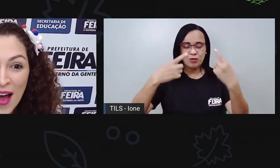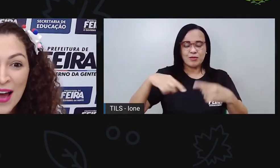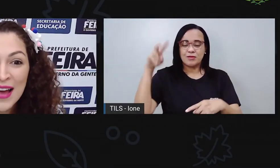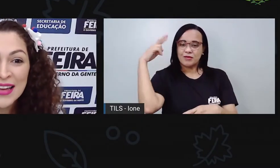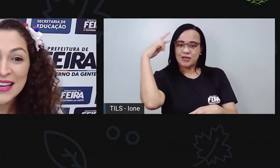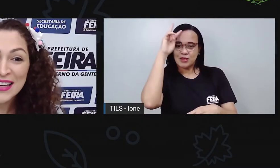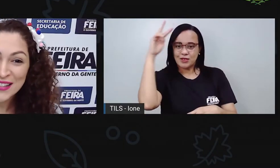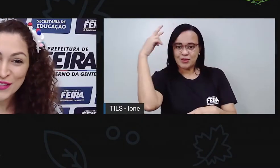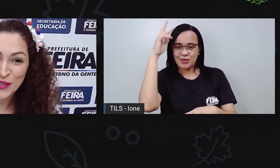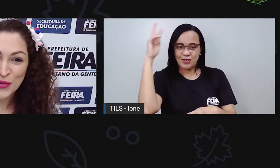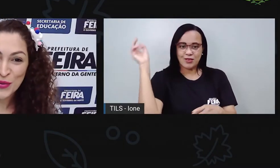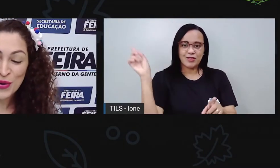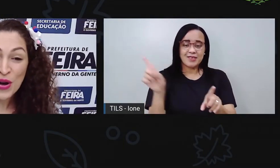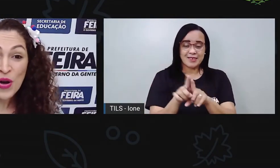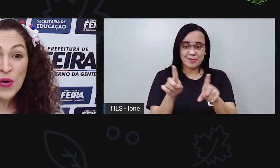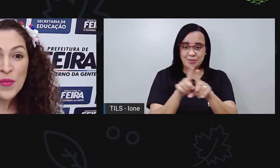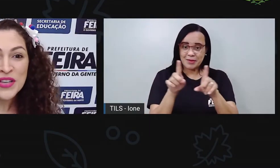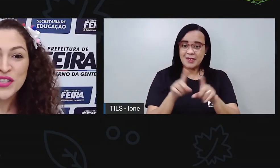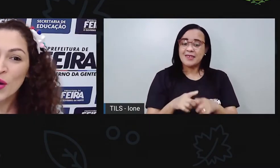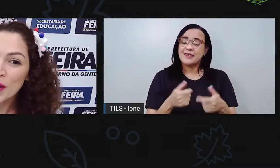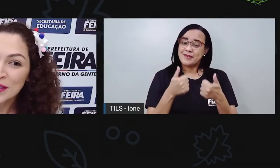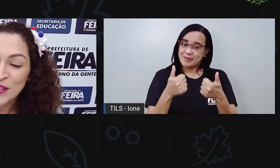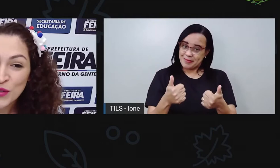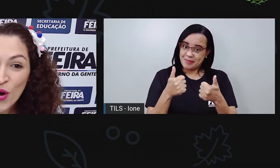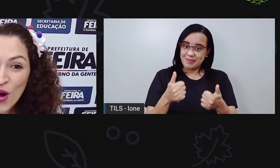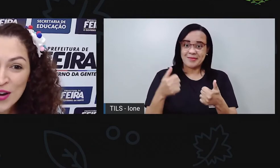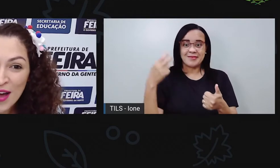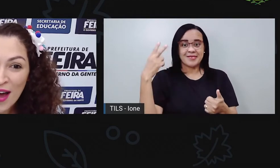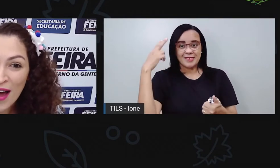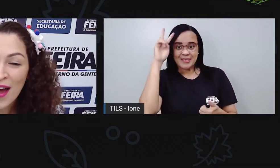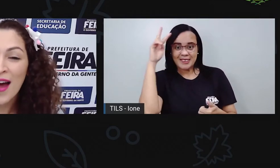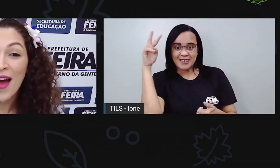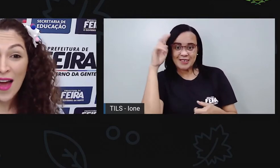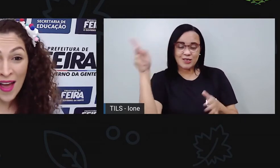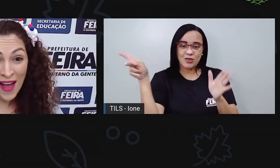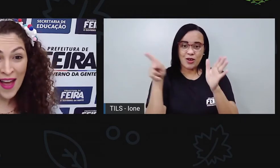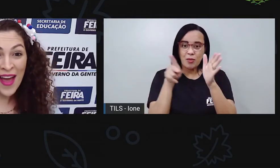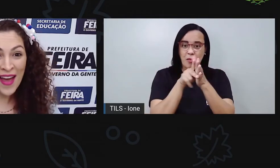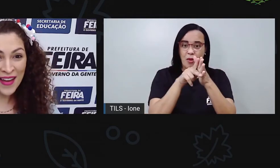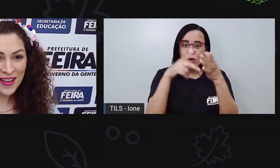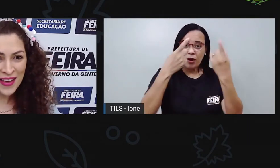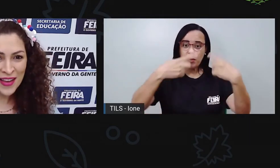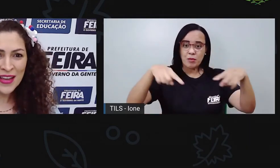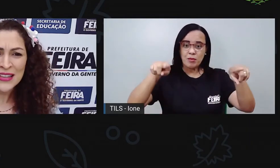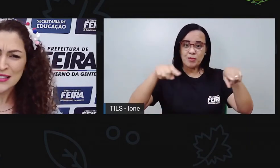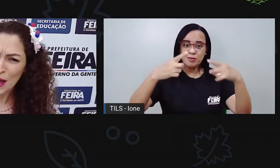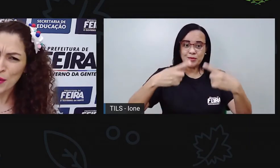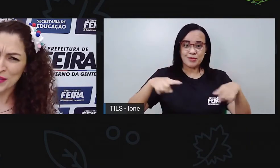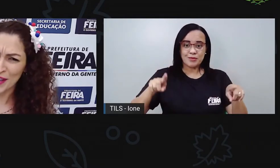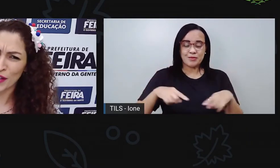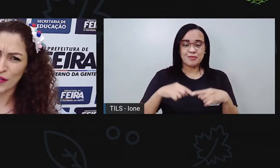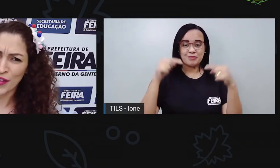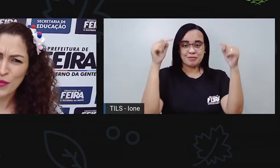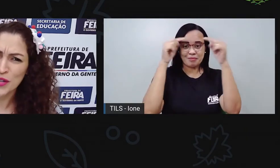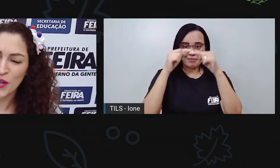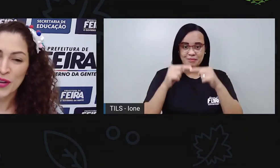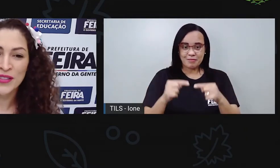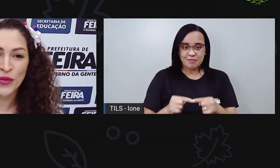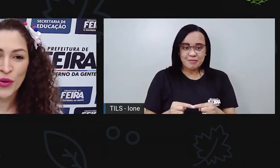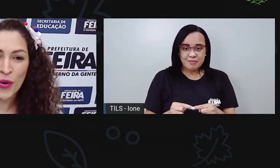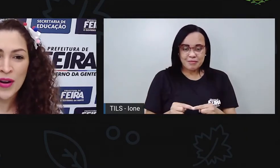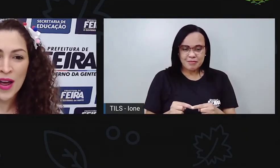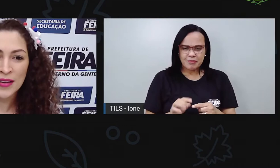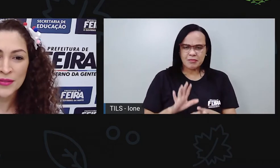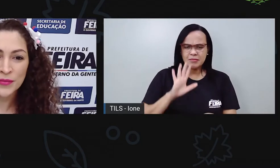história. Isso, uma história sonora. É. Sabe o que significa uma